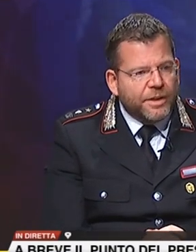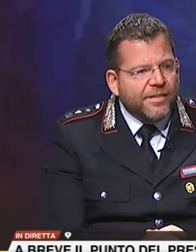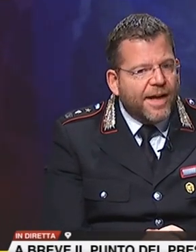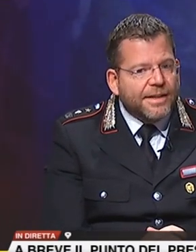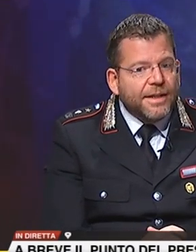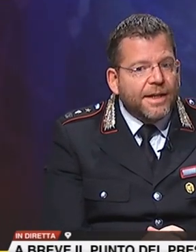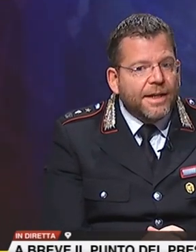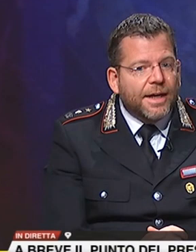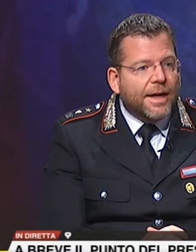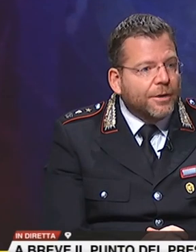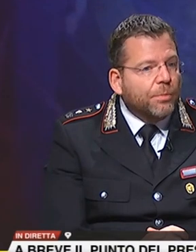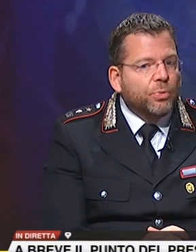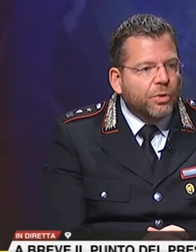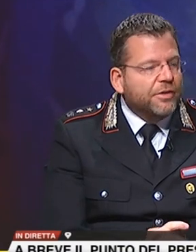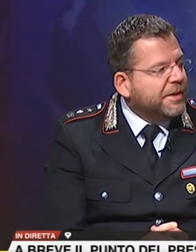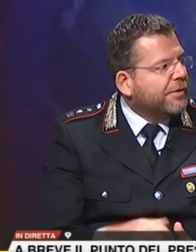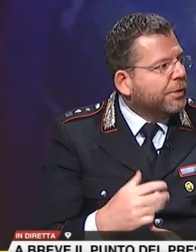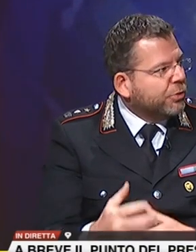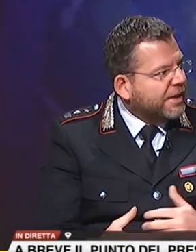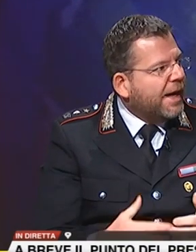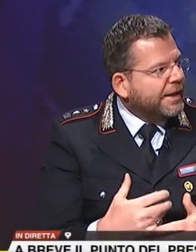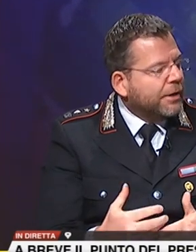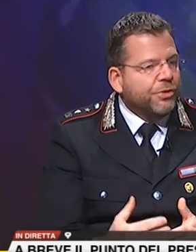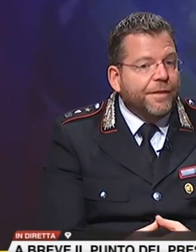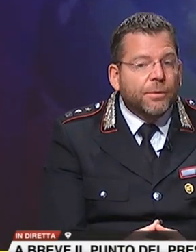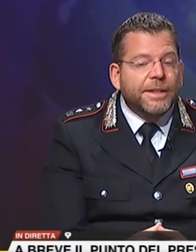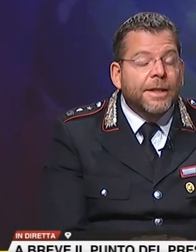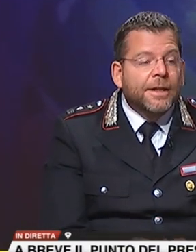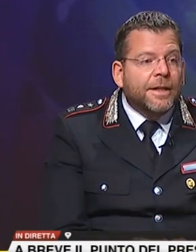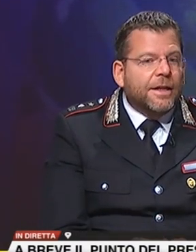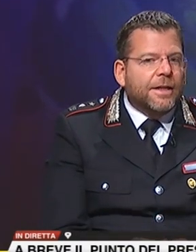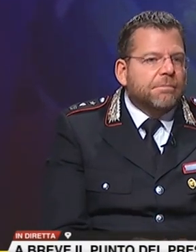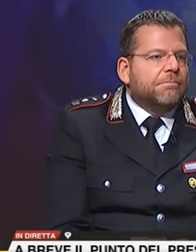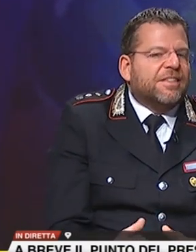che vengono utilizzati, e accanto appunto alle spedizioni postali e così via. Quindi